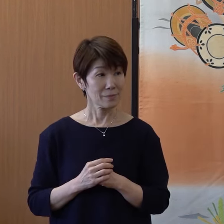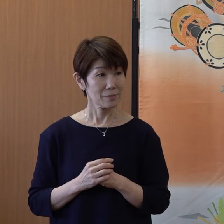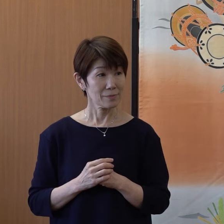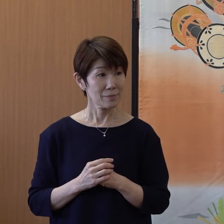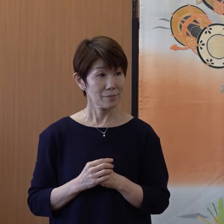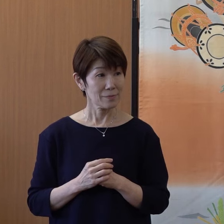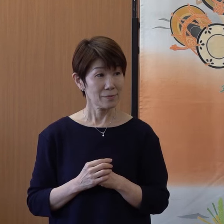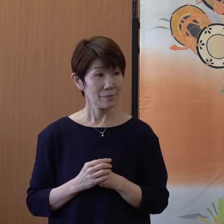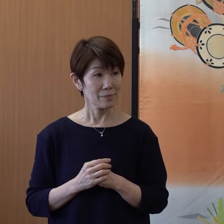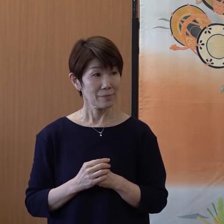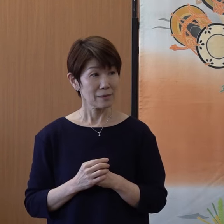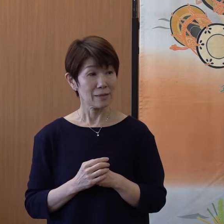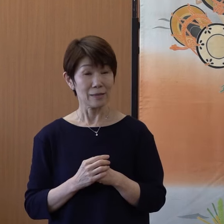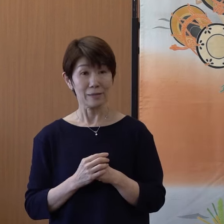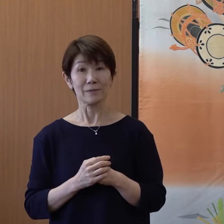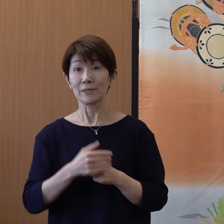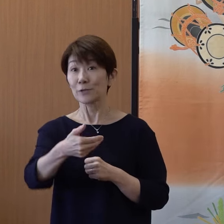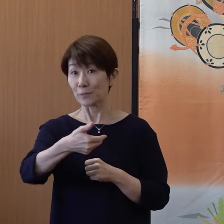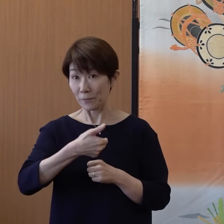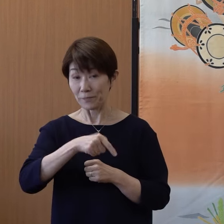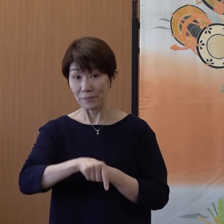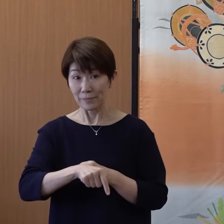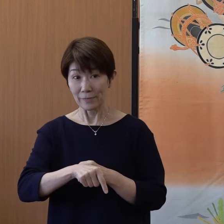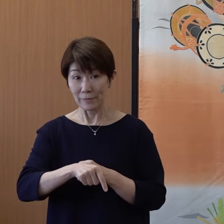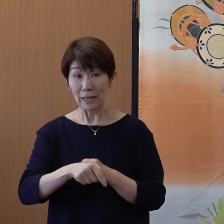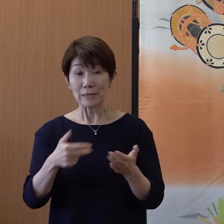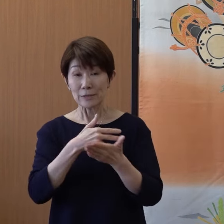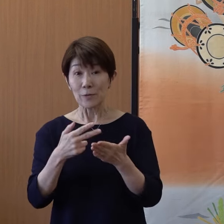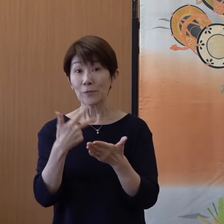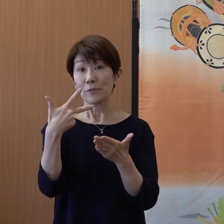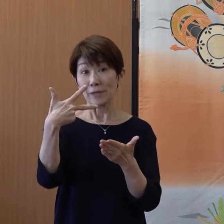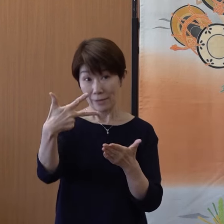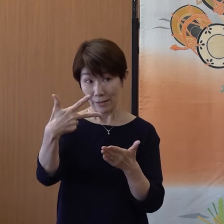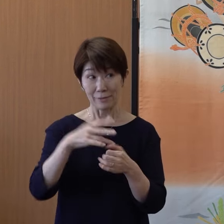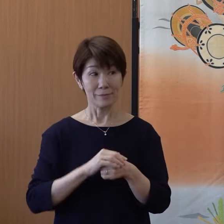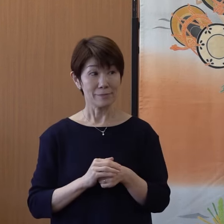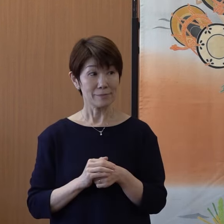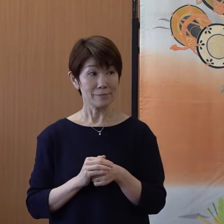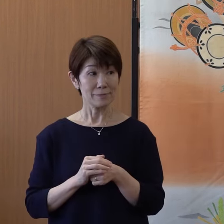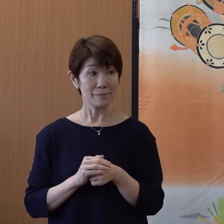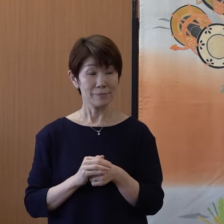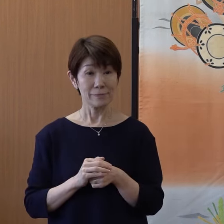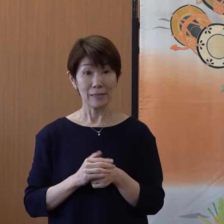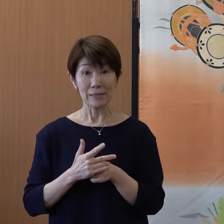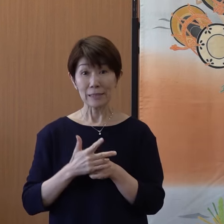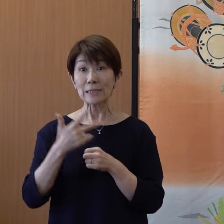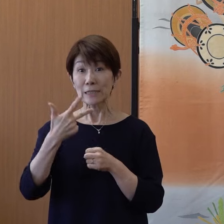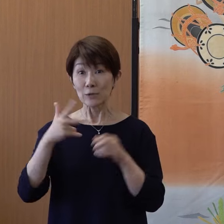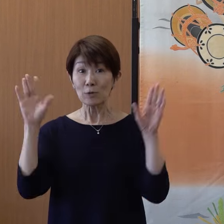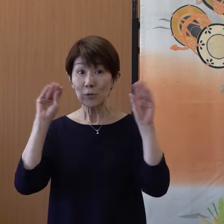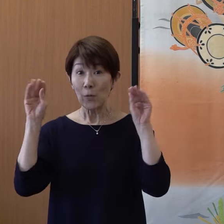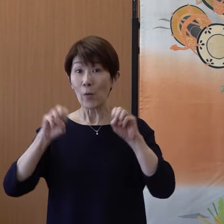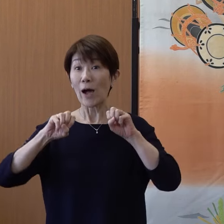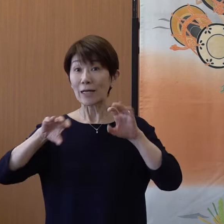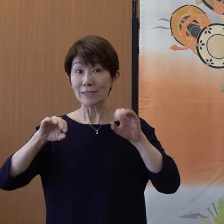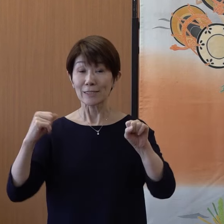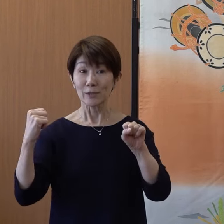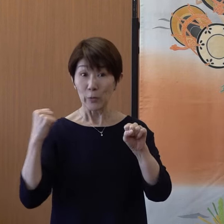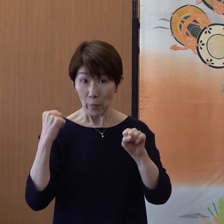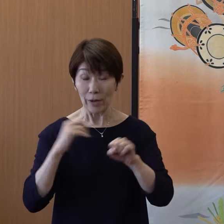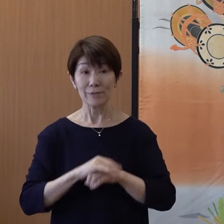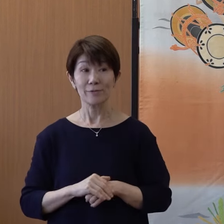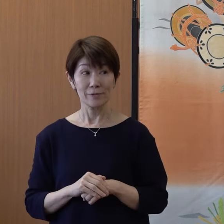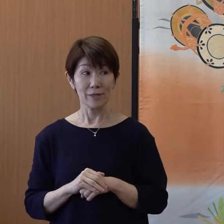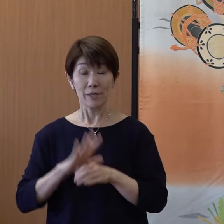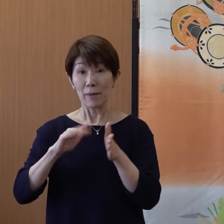自立市の谷口と申します。資料番号7番なんですけれども、市政情報の発信強化についてですね、これまでも